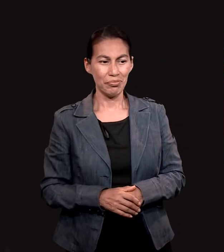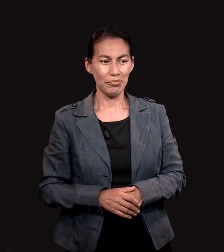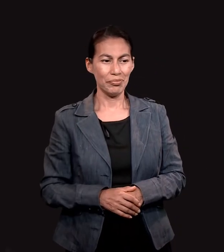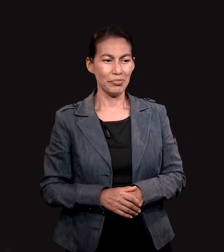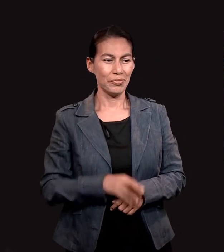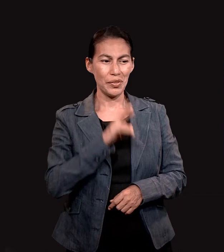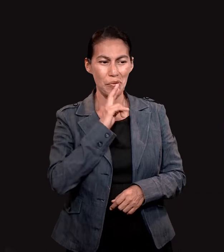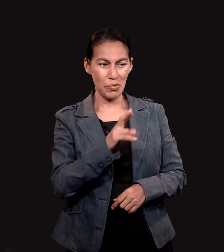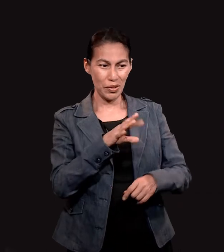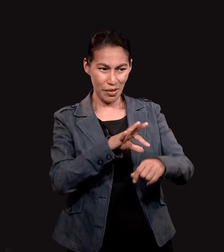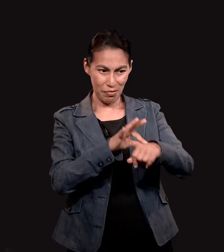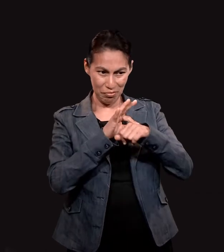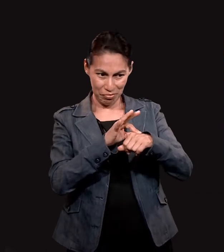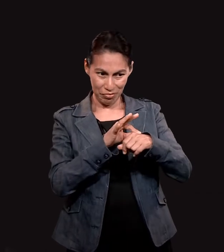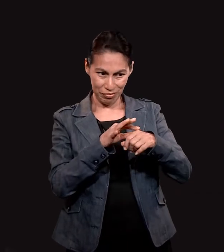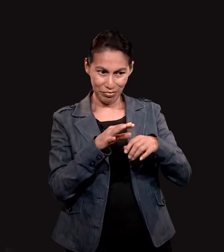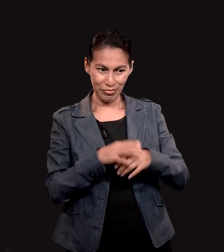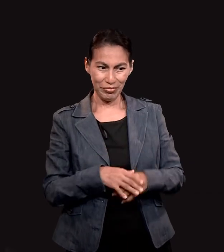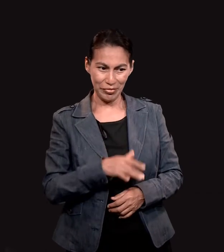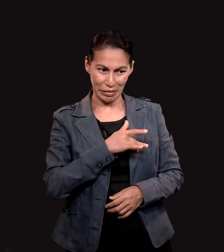respuesta viviente.